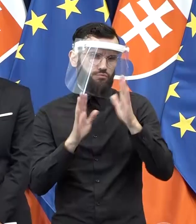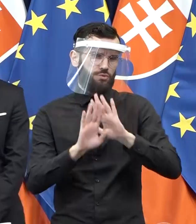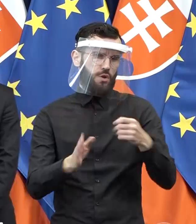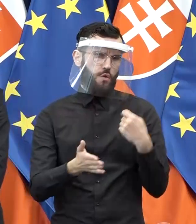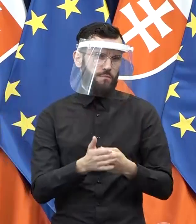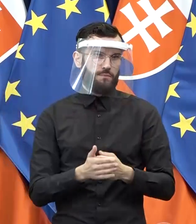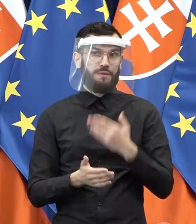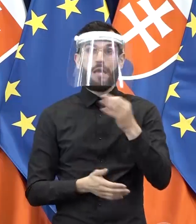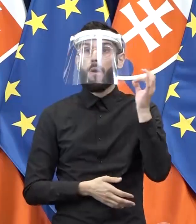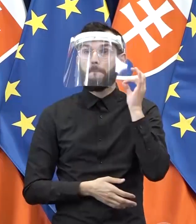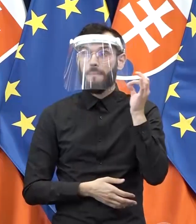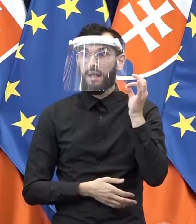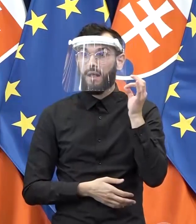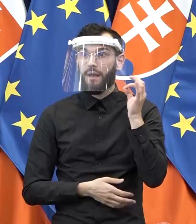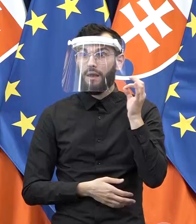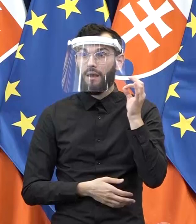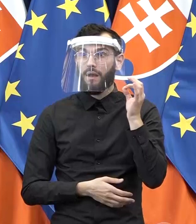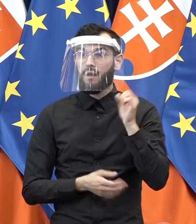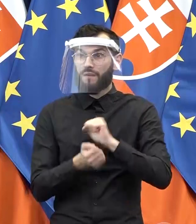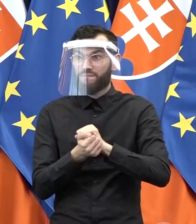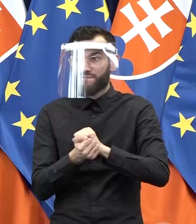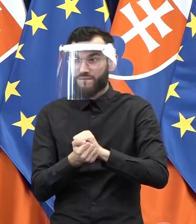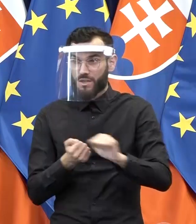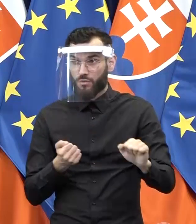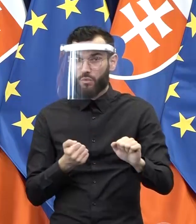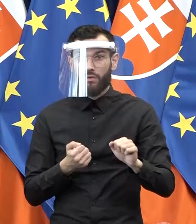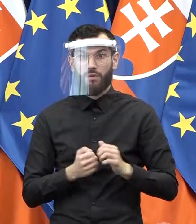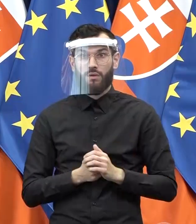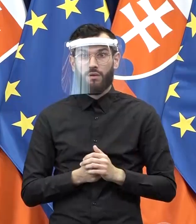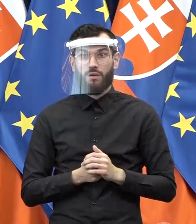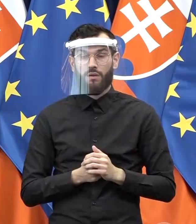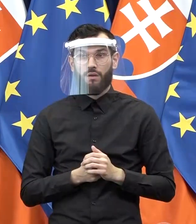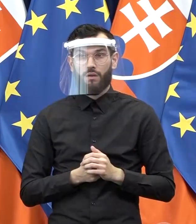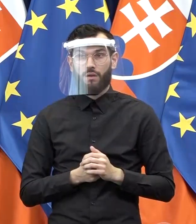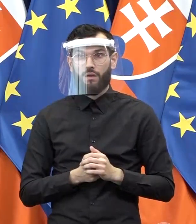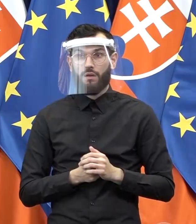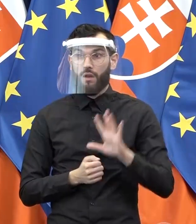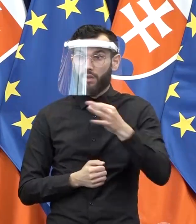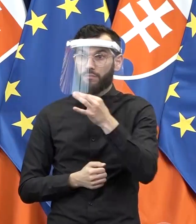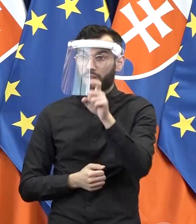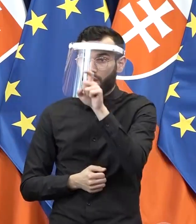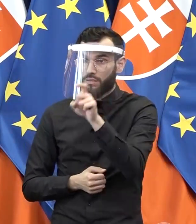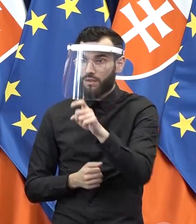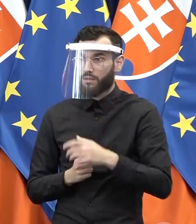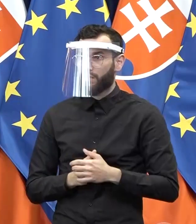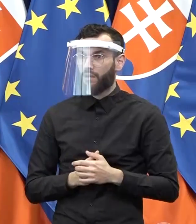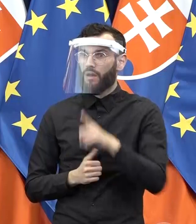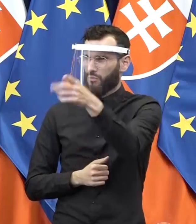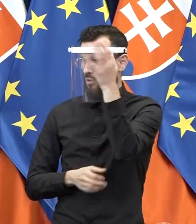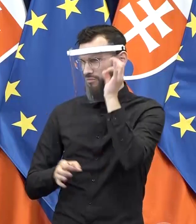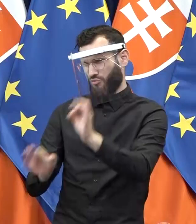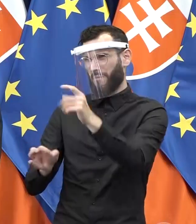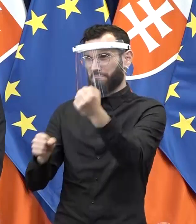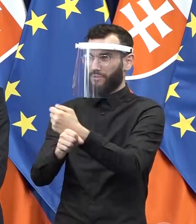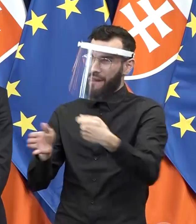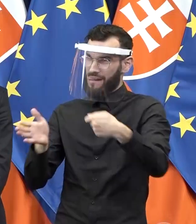Ďakujem veľmi pekne. Myslím si, že vyčerpali ste vy nás aj... Ešte by som mohol? Ešte máte jednu kazku? A táto bola dobrá nazáve.